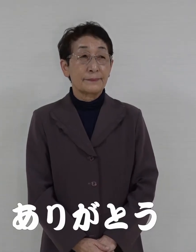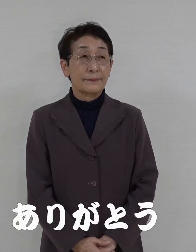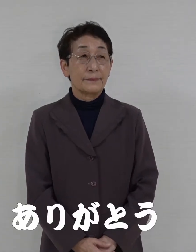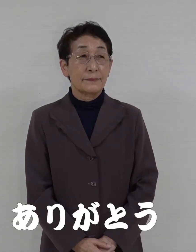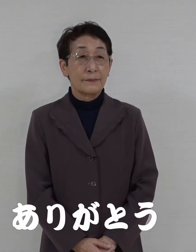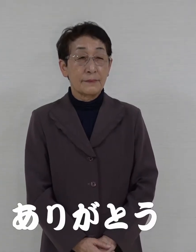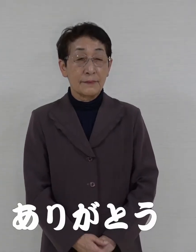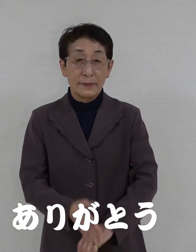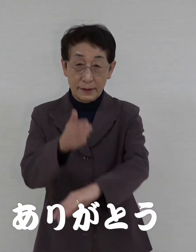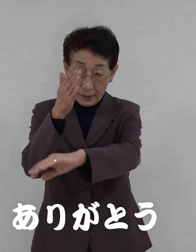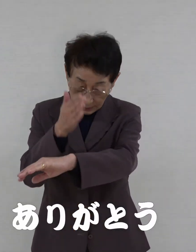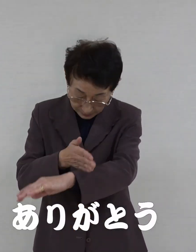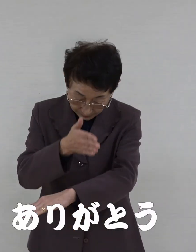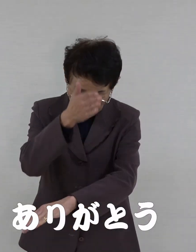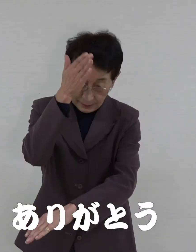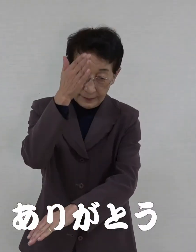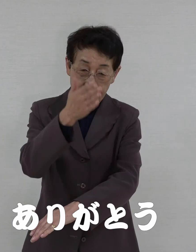ありがとう。